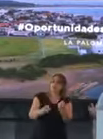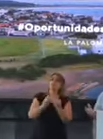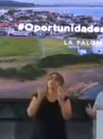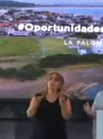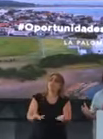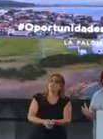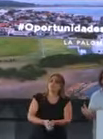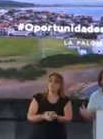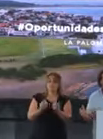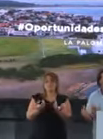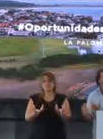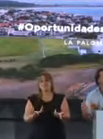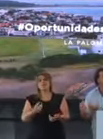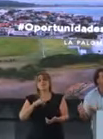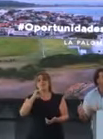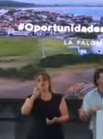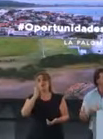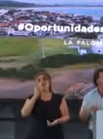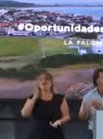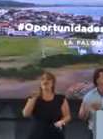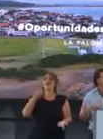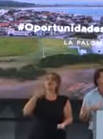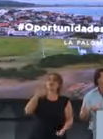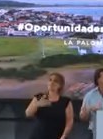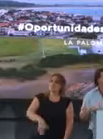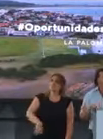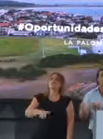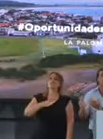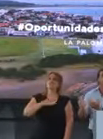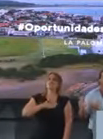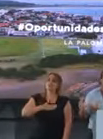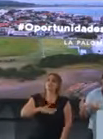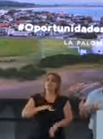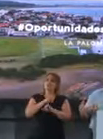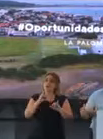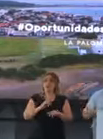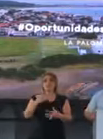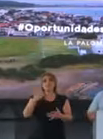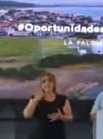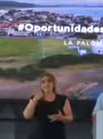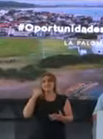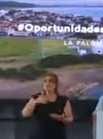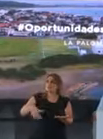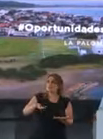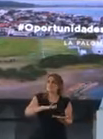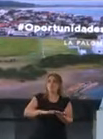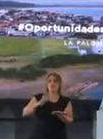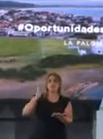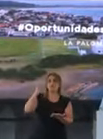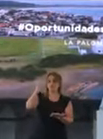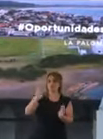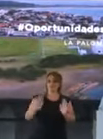Eso al uruguayo le va a dar paz, le va a dar tranquilidad, le va a dar cierto conocimiento sobre lo incierto del futuro.